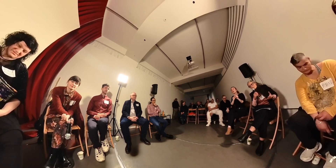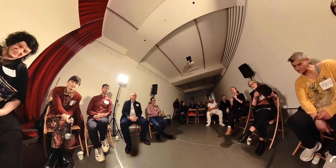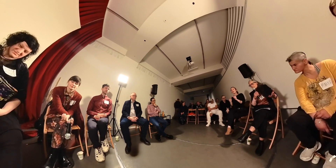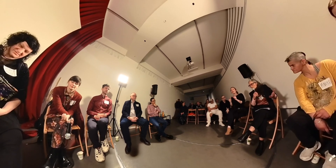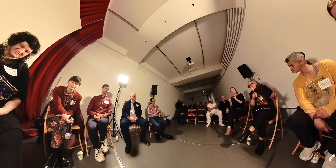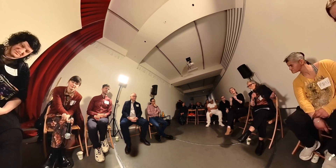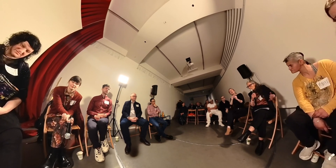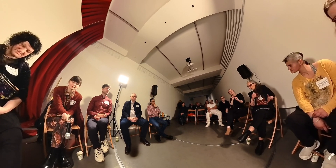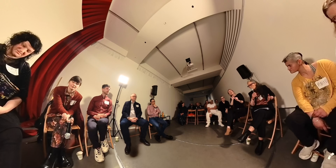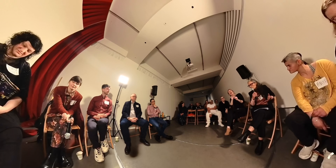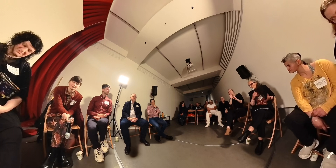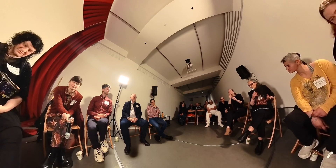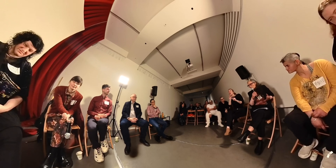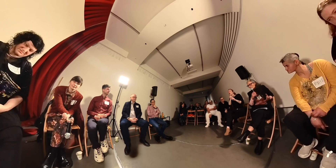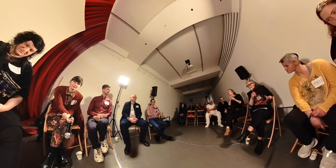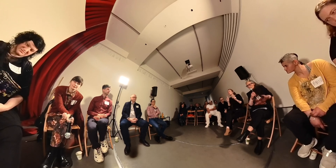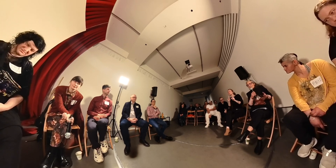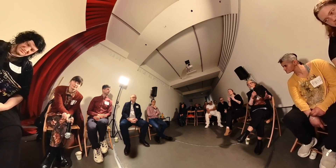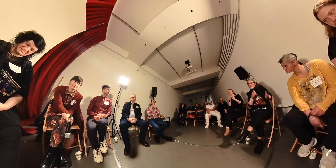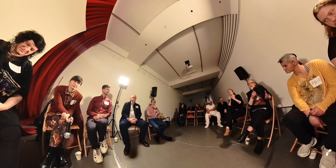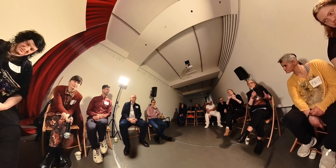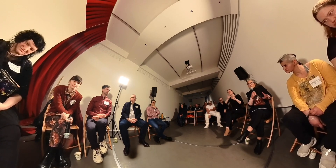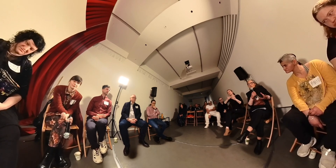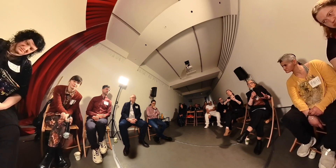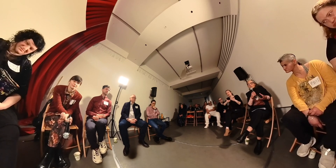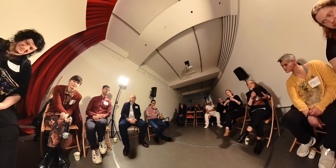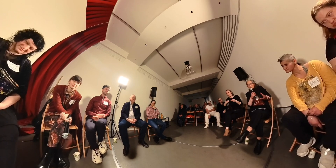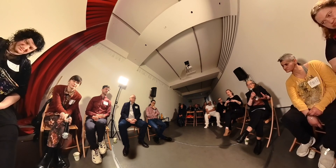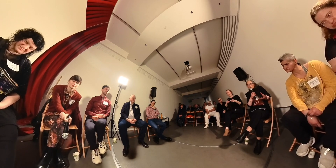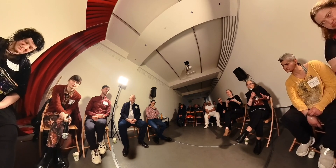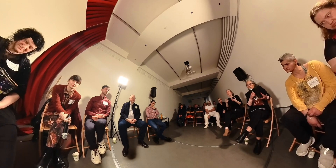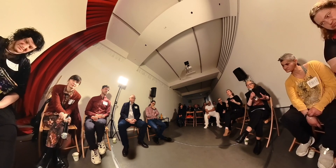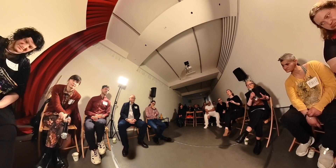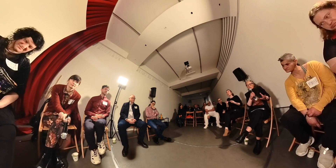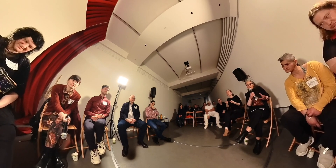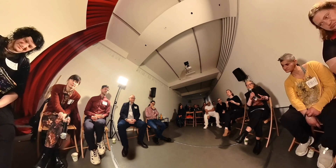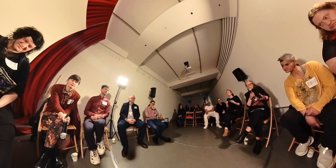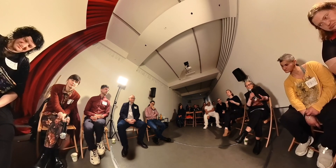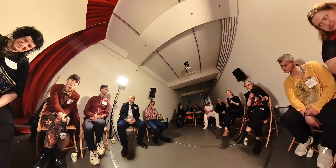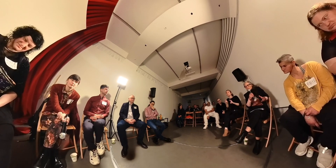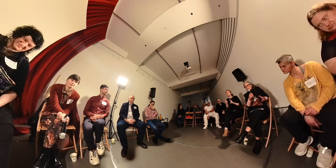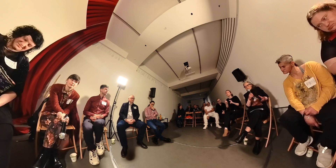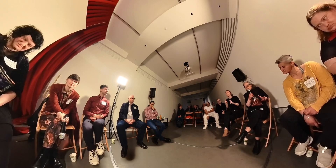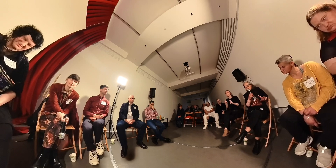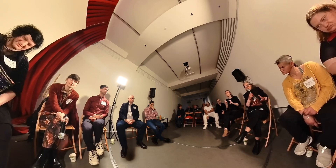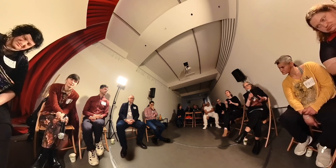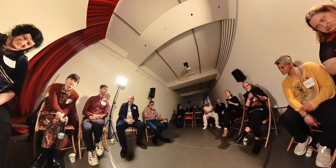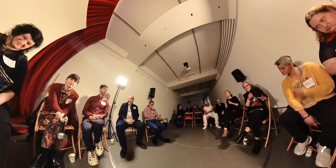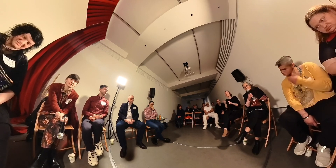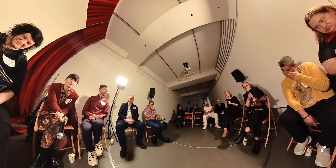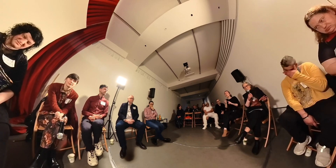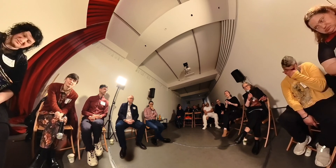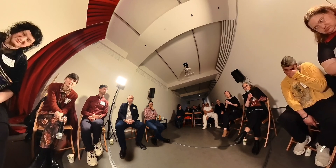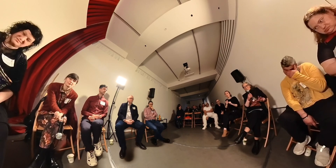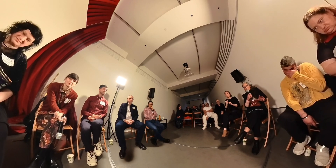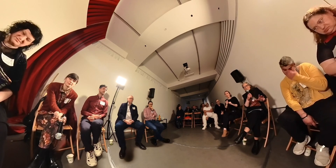těch vrstev významových, kdy teda to by se dalo shrnout do toho, že tam hraje